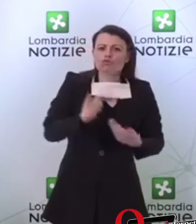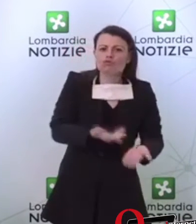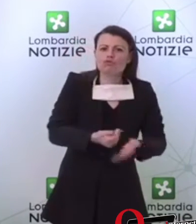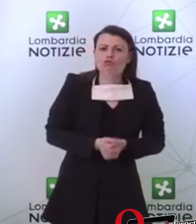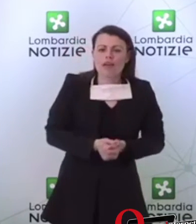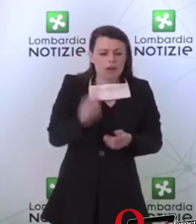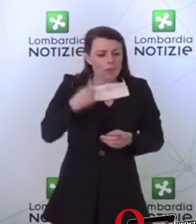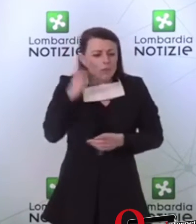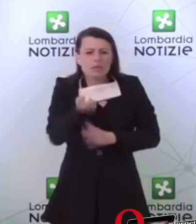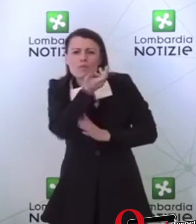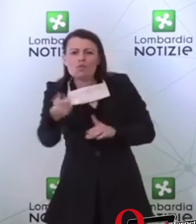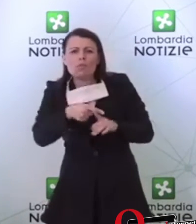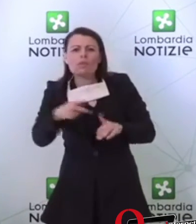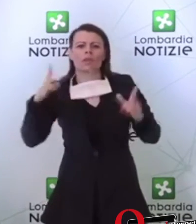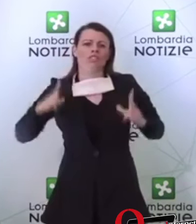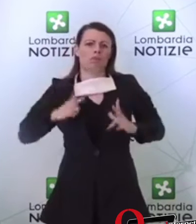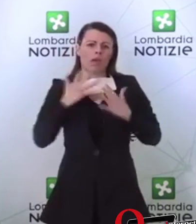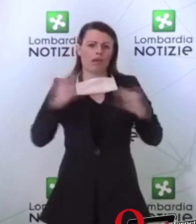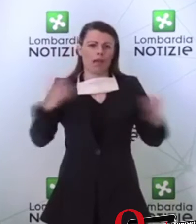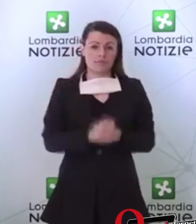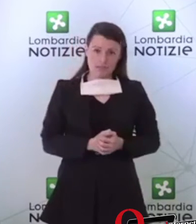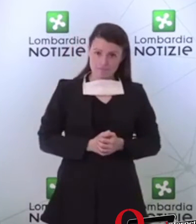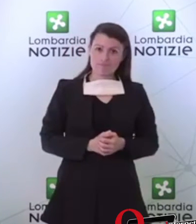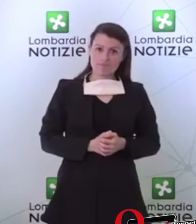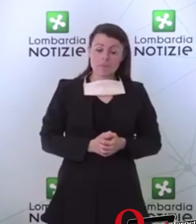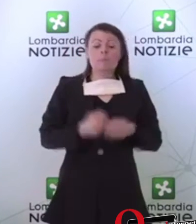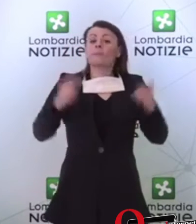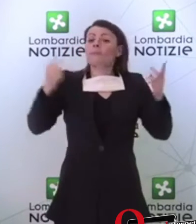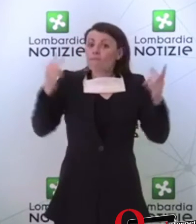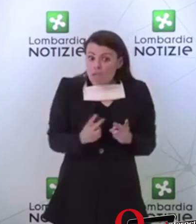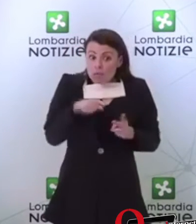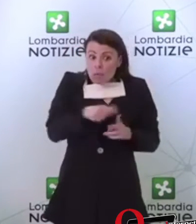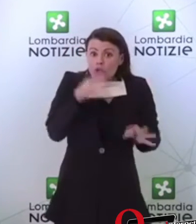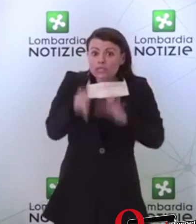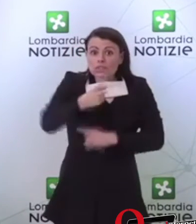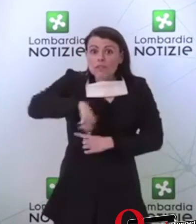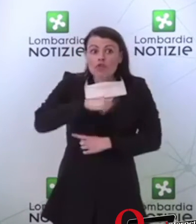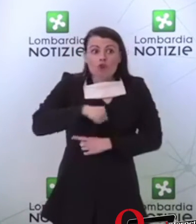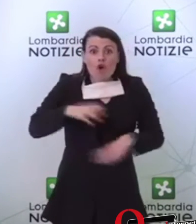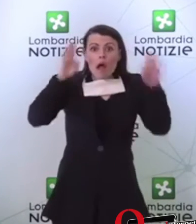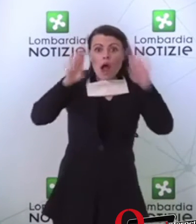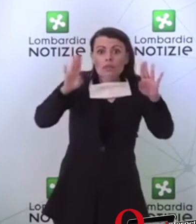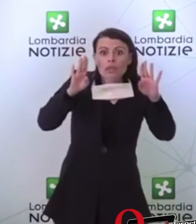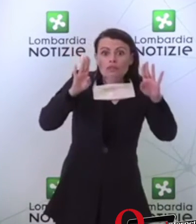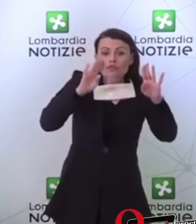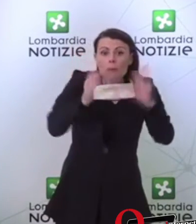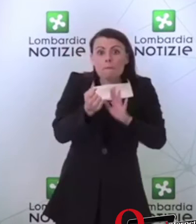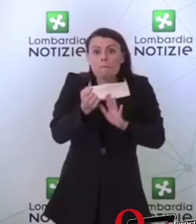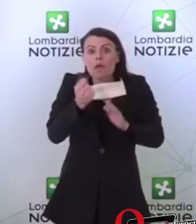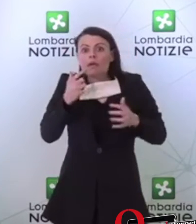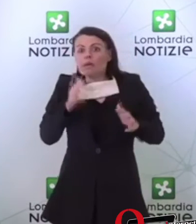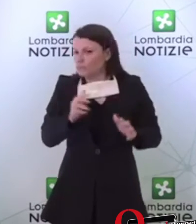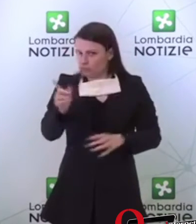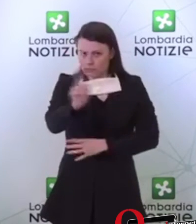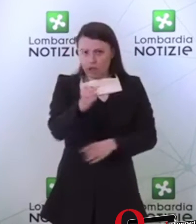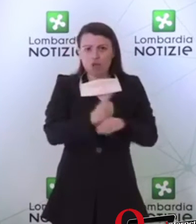grande speranza. Questo non toglie che non si debba abbassare la guardia. L'ho detto, l'ho ribadito,